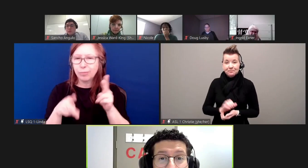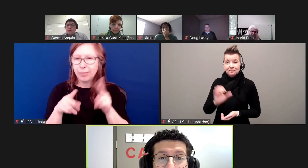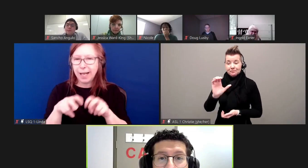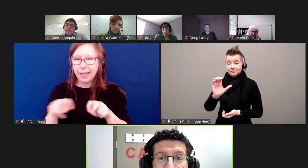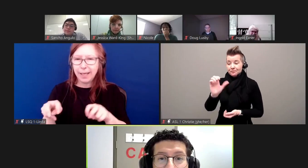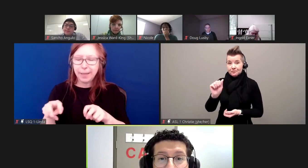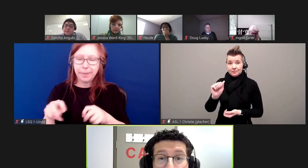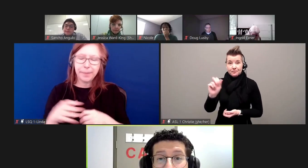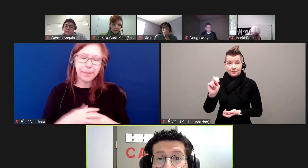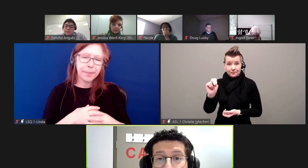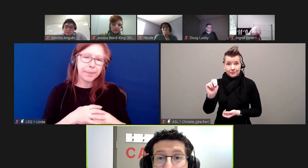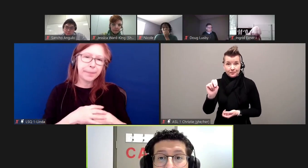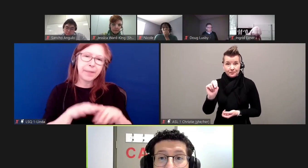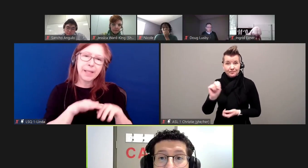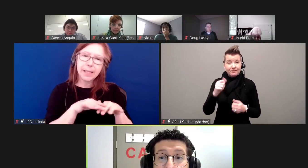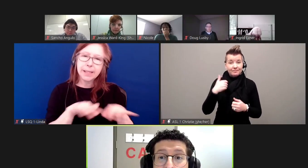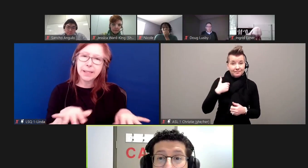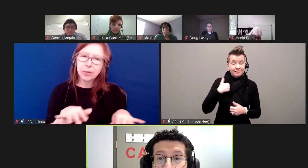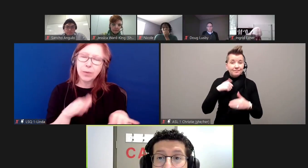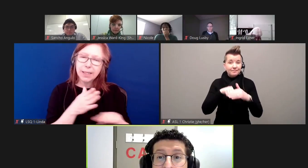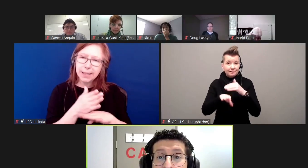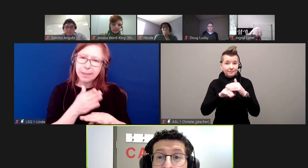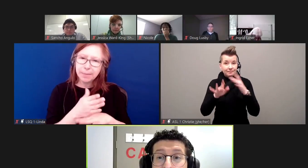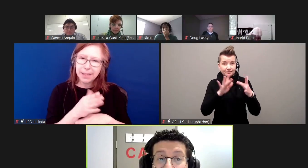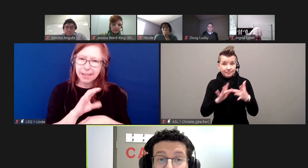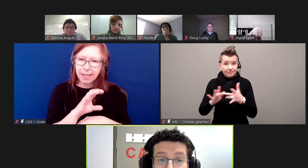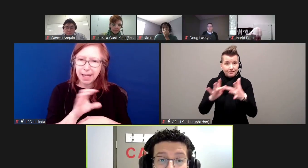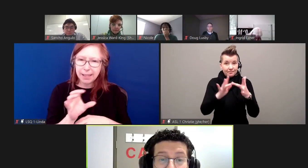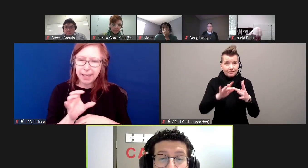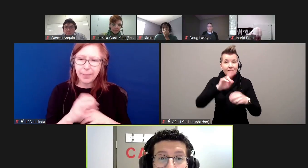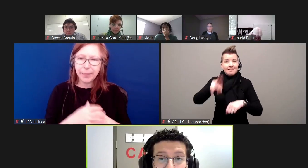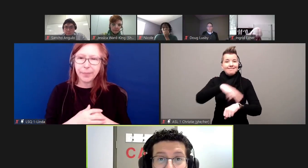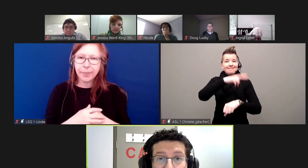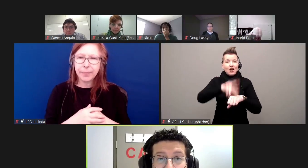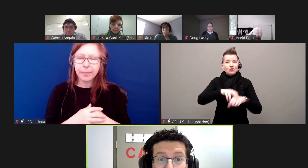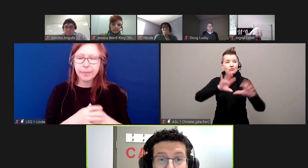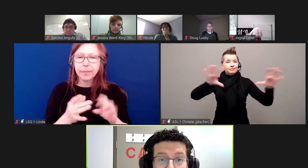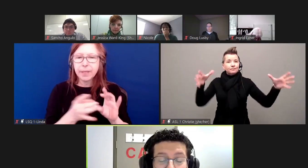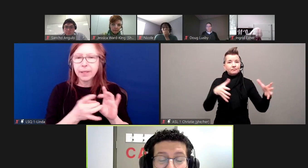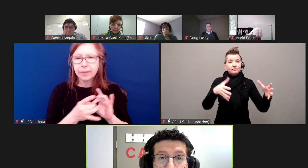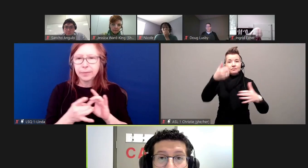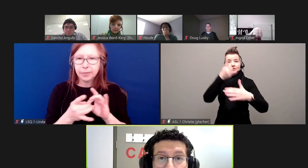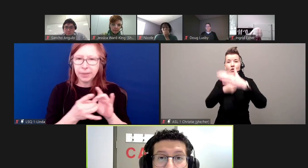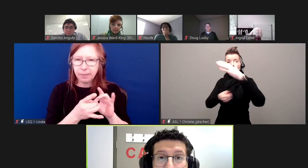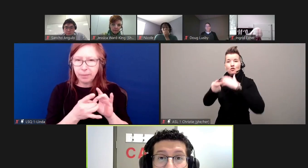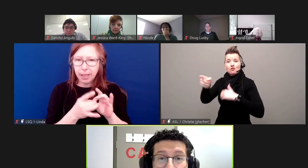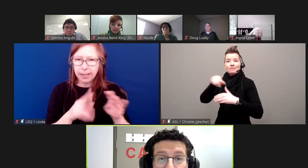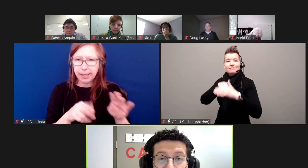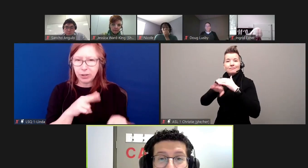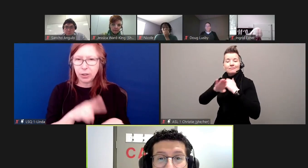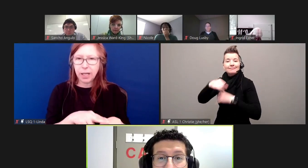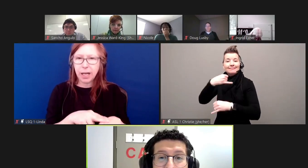réseau d'accessibilité du Canada est une collaboration nationale